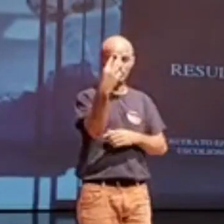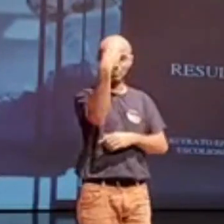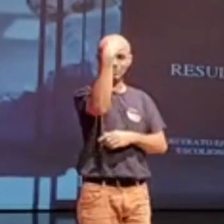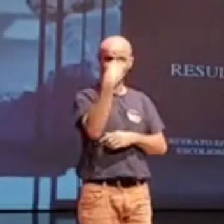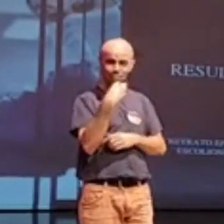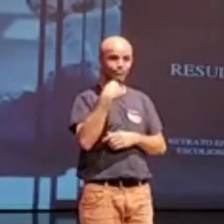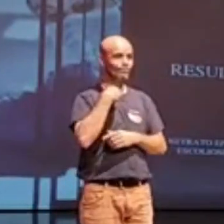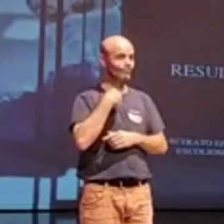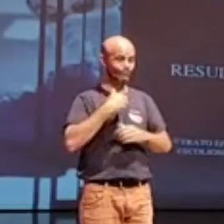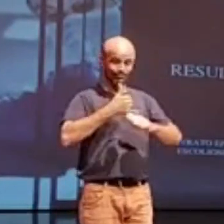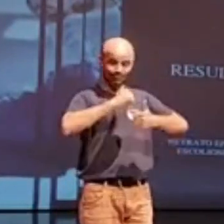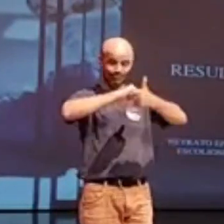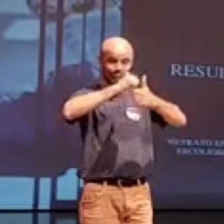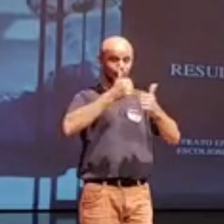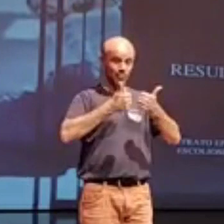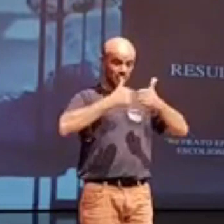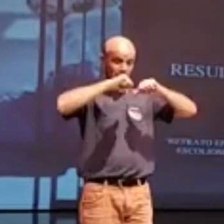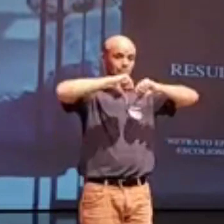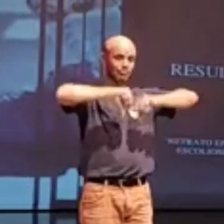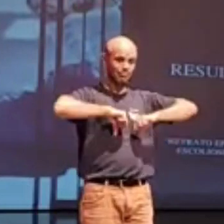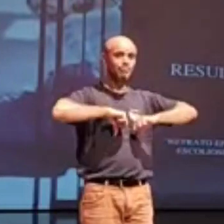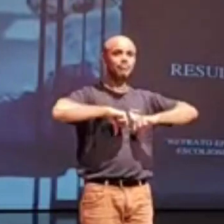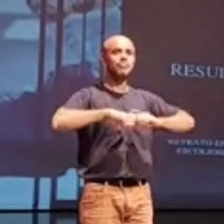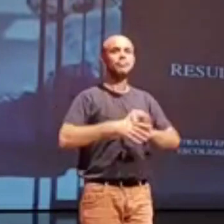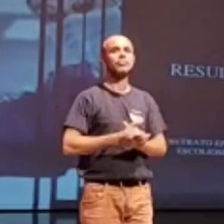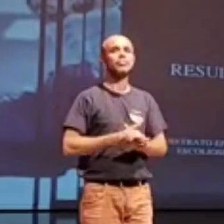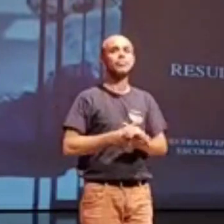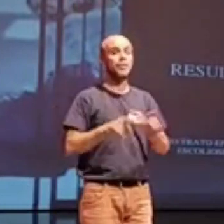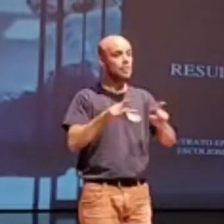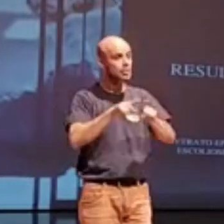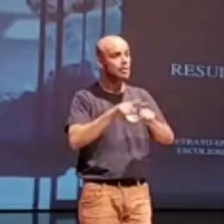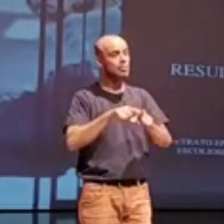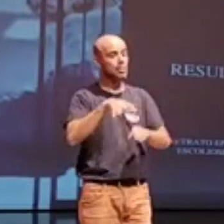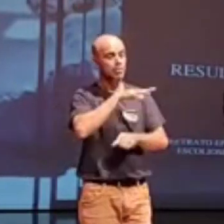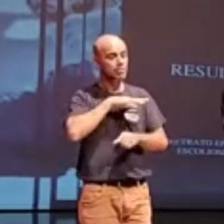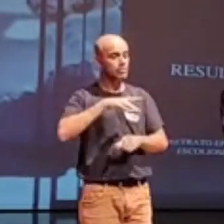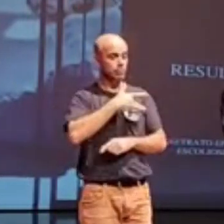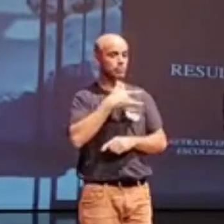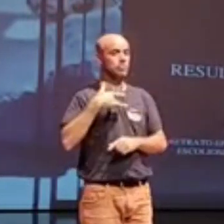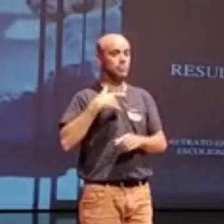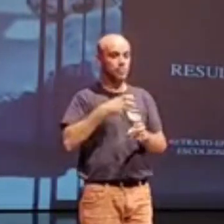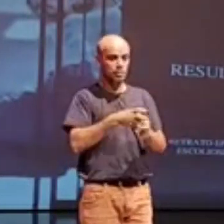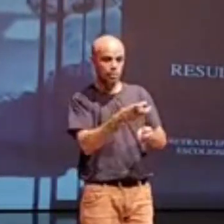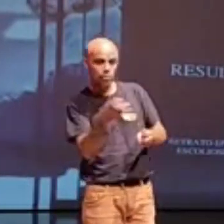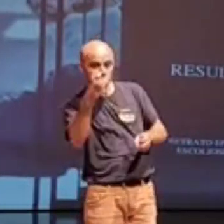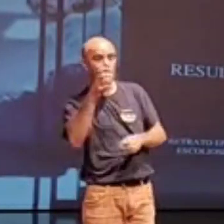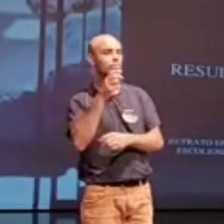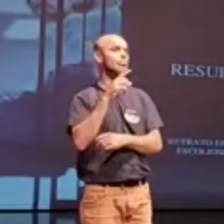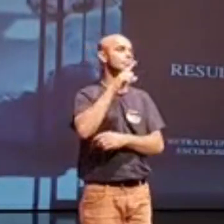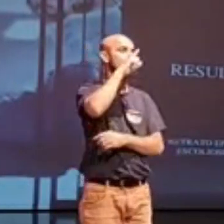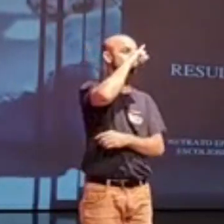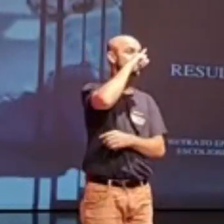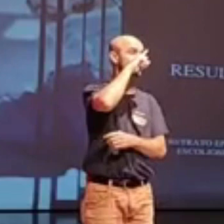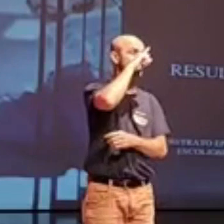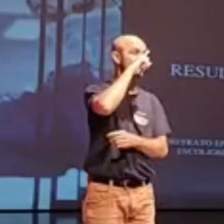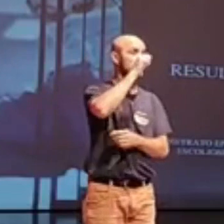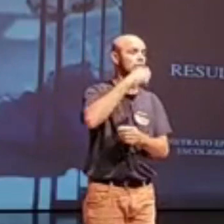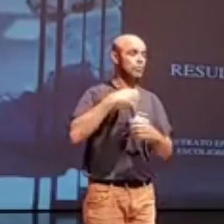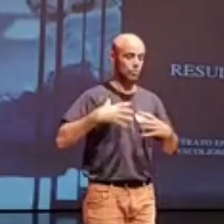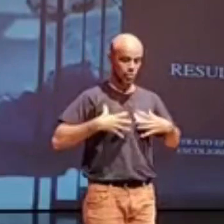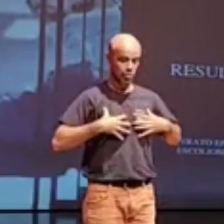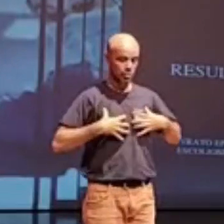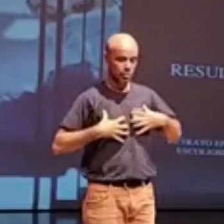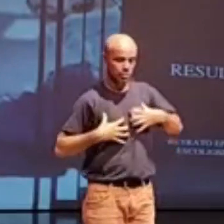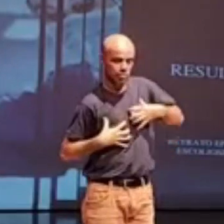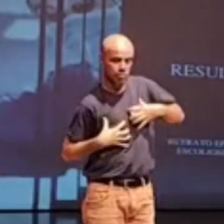grande, que é um problema mesmo, né? Problema estético. Mas tem uma questão de saúde também. Quando a curva é muito grave, ela começa a alterar a caixa torácica,